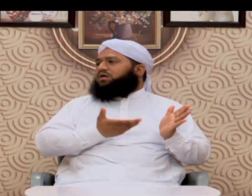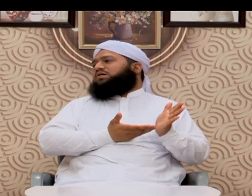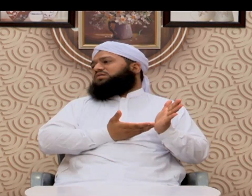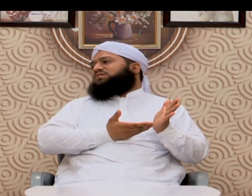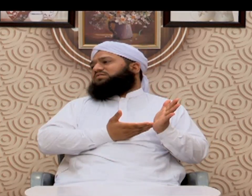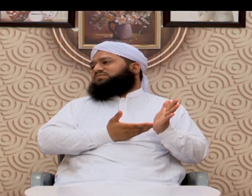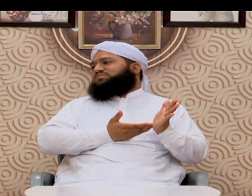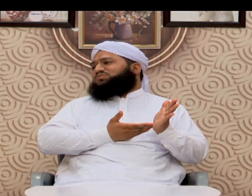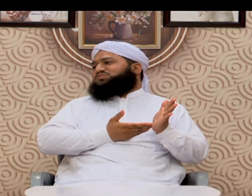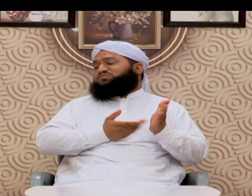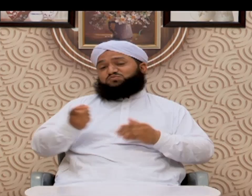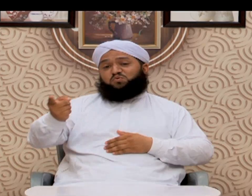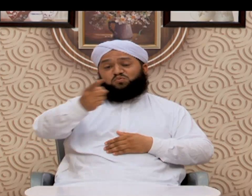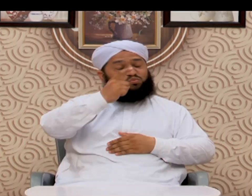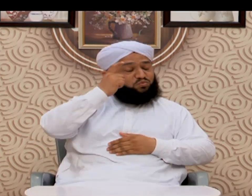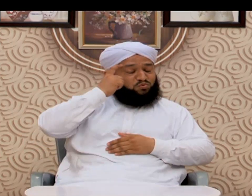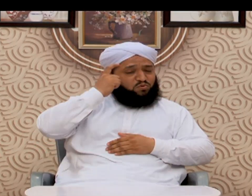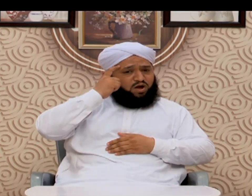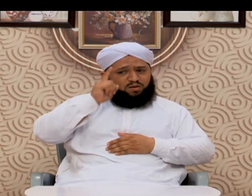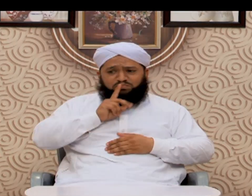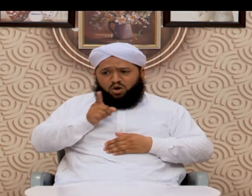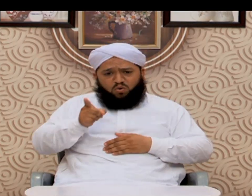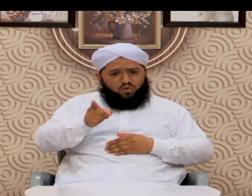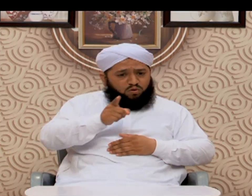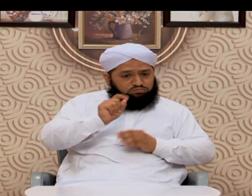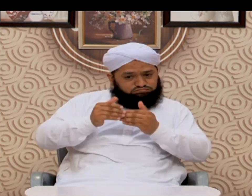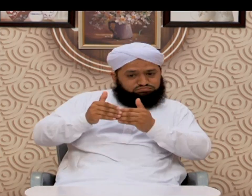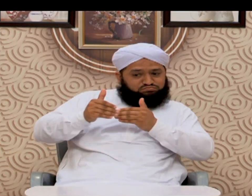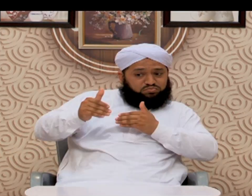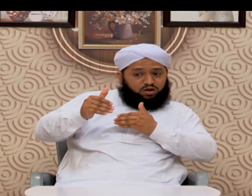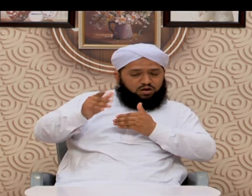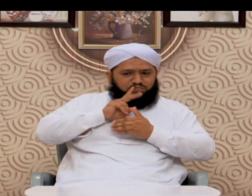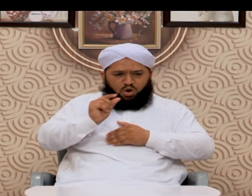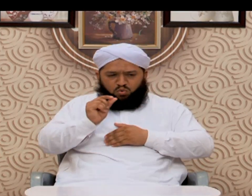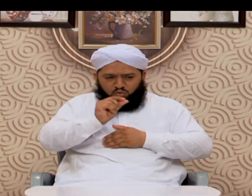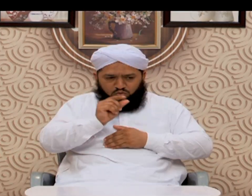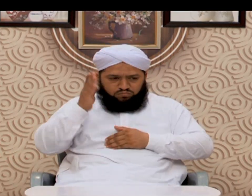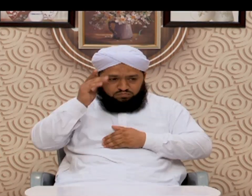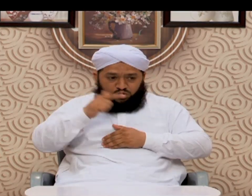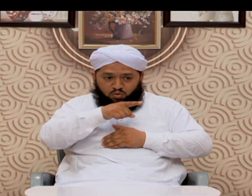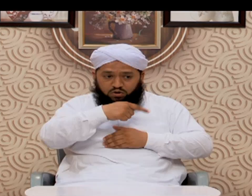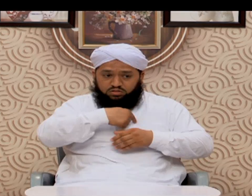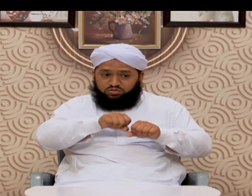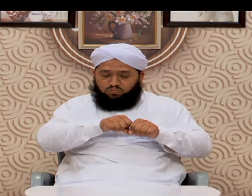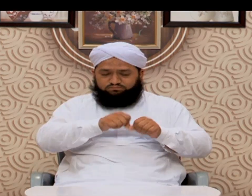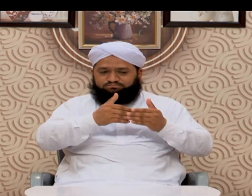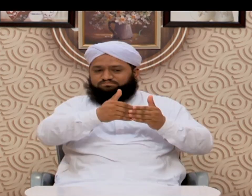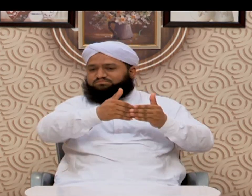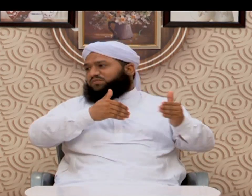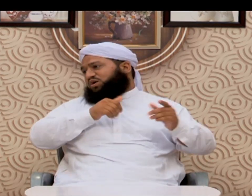ہو رہے ہوں۔ لہٰذا ہمیں ہر اس کام سے بچنا چاہیے جس سے کسی مسلمان کے دل آزاری ہوتی ہے۔ اگر